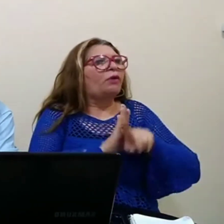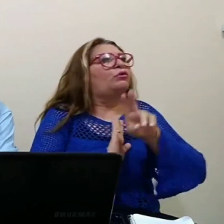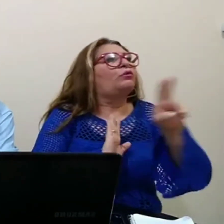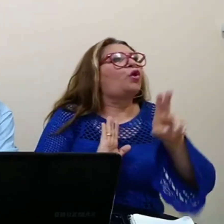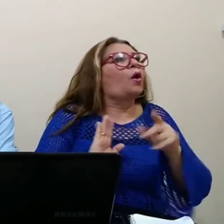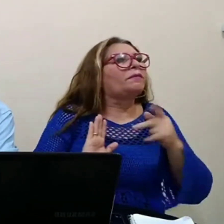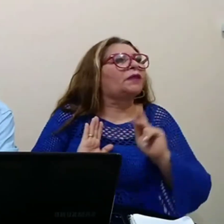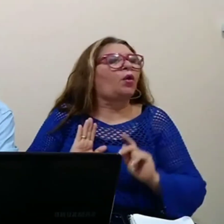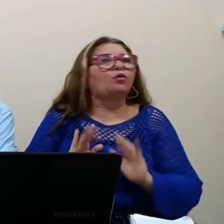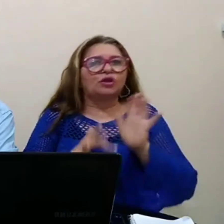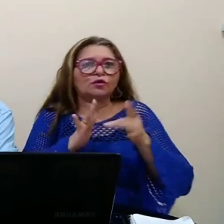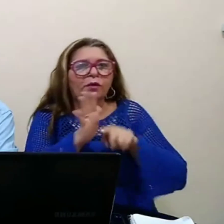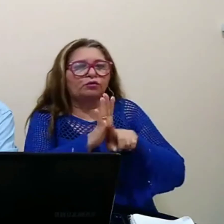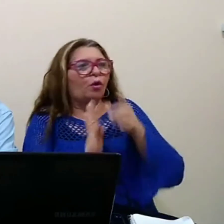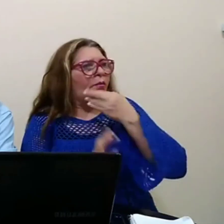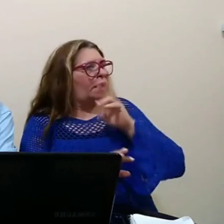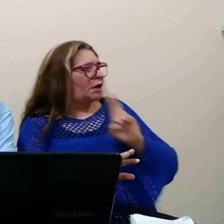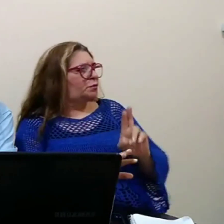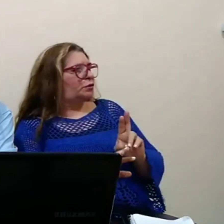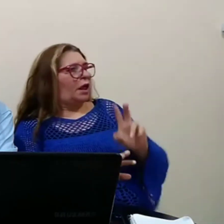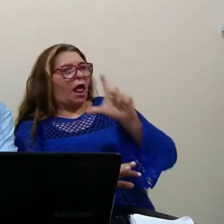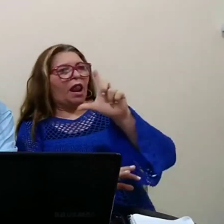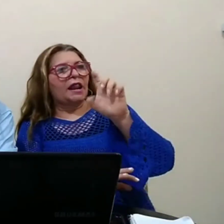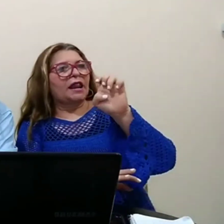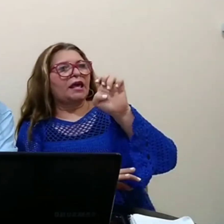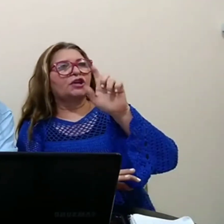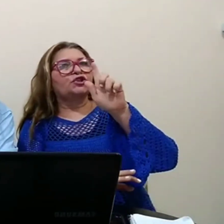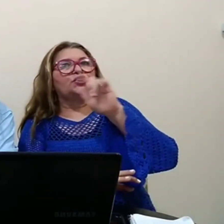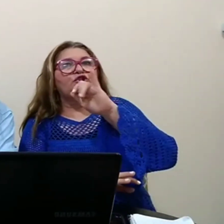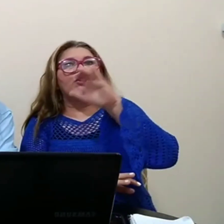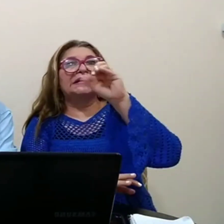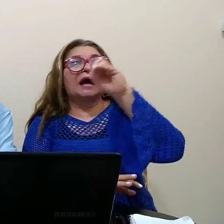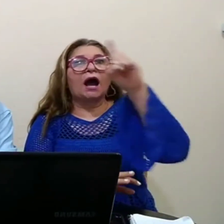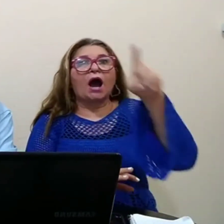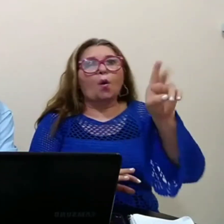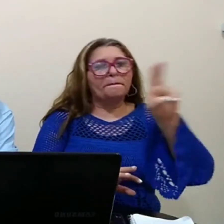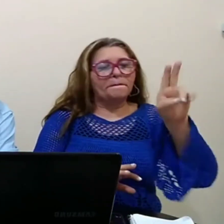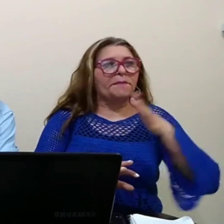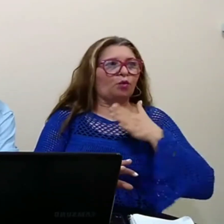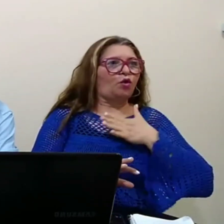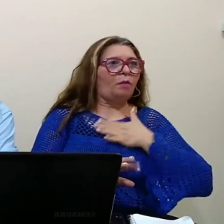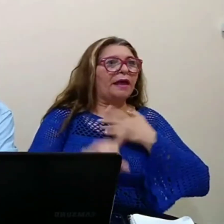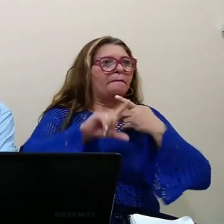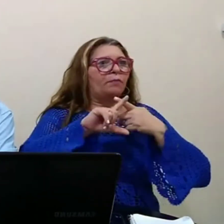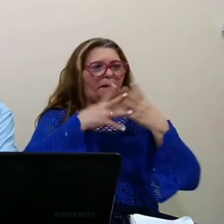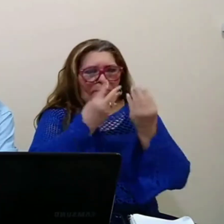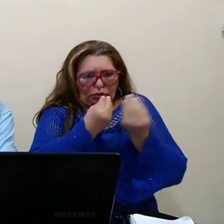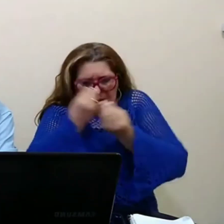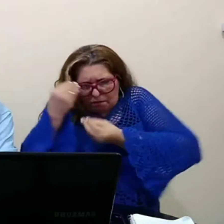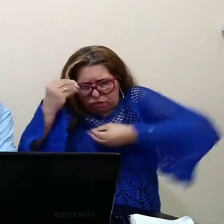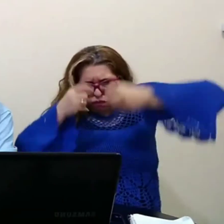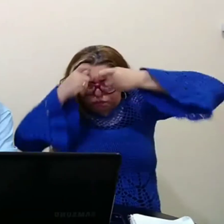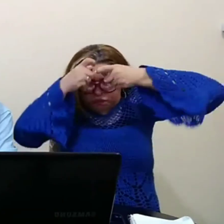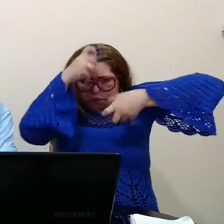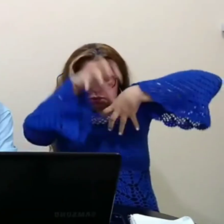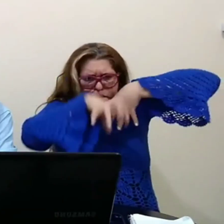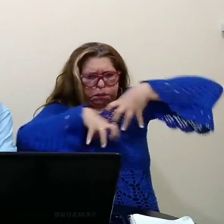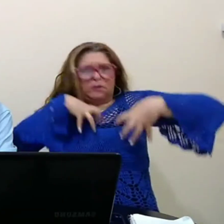nome? Respondeu ele: Legião é o meu nome, porque somos muitos.